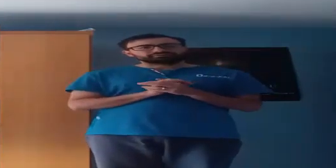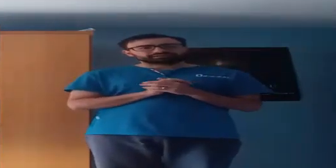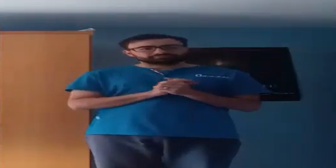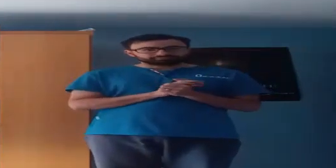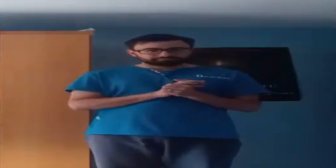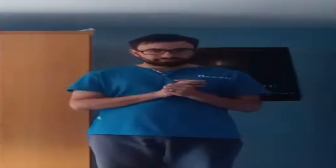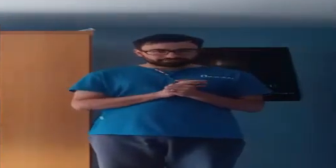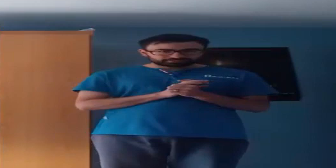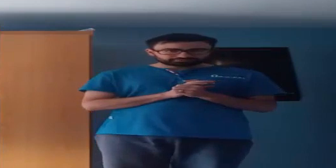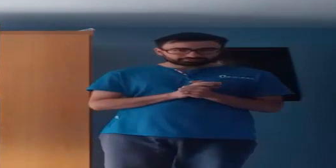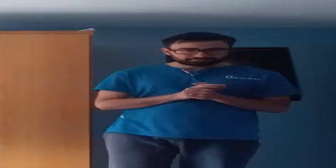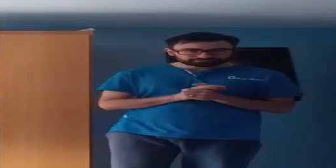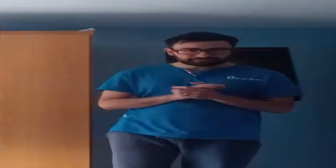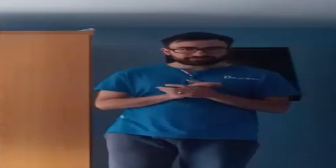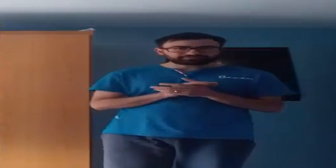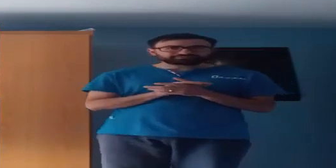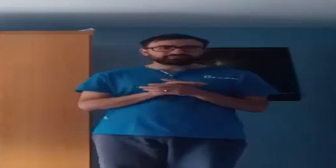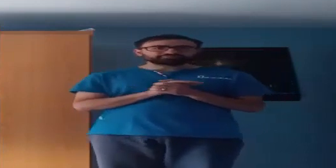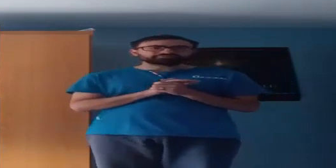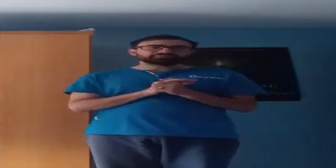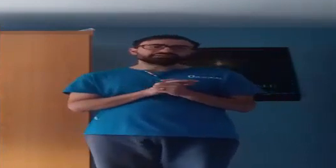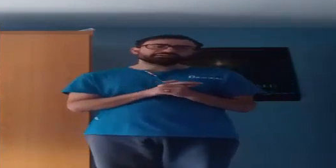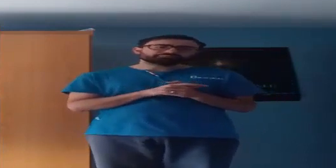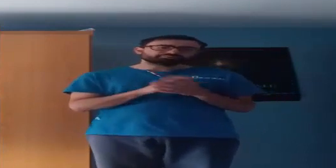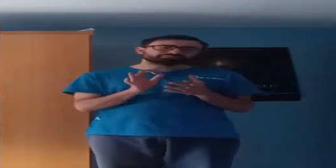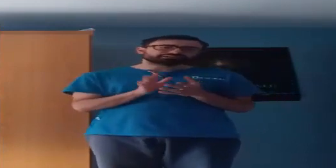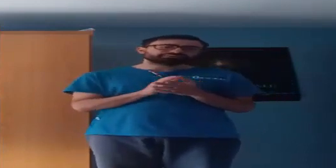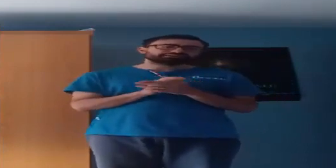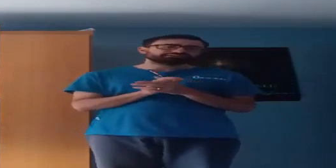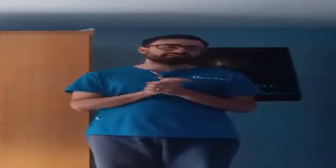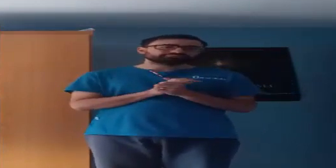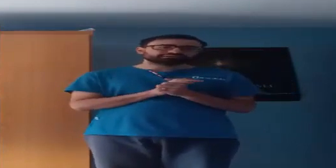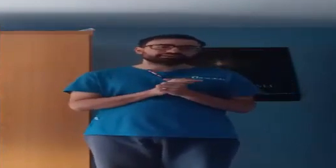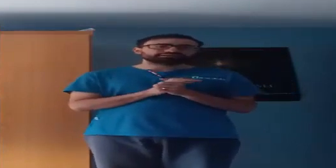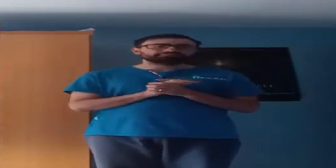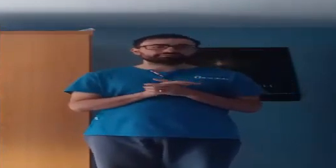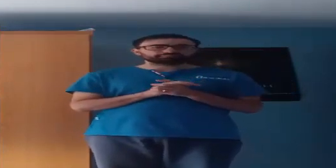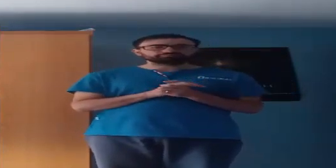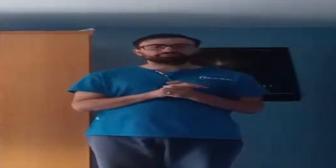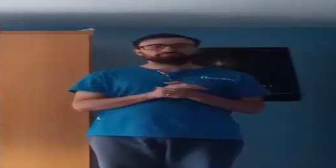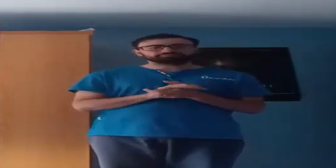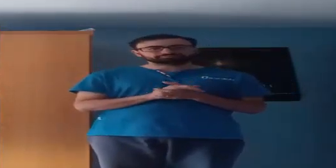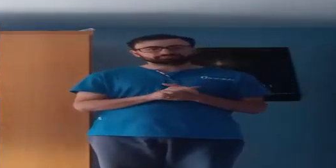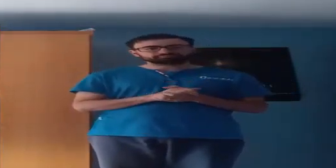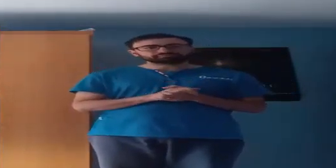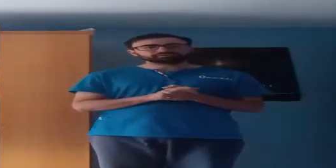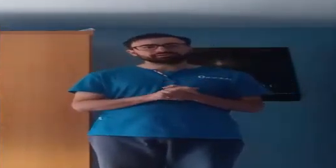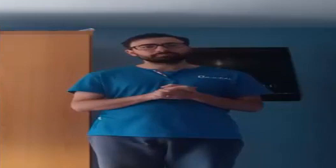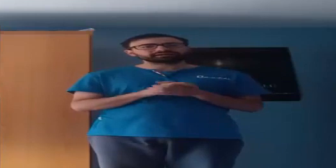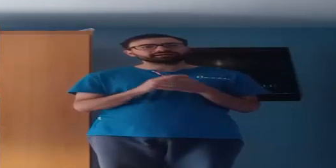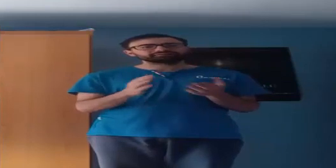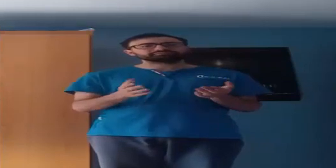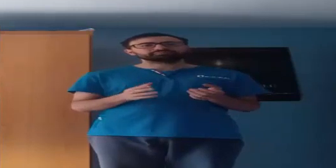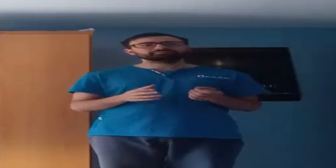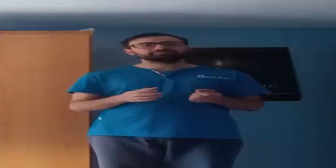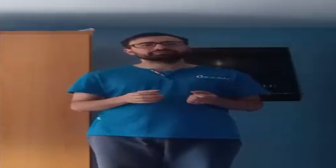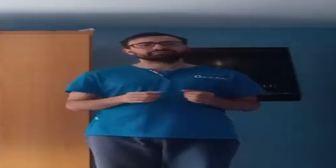conmocional. Entonces decide luego ir en busca de ella en el inframundo. Baja al inframundo donde